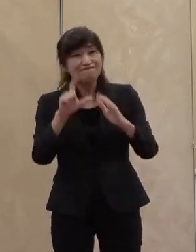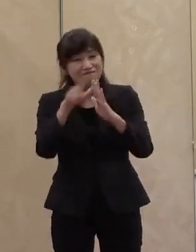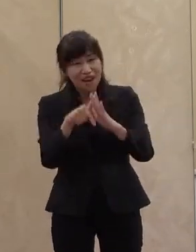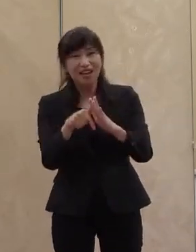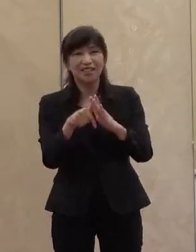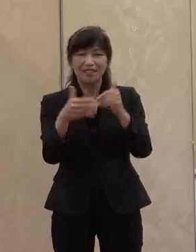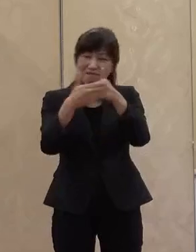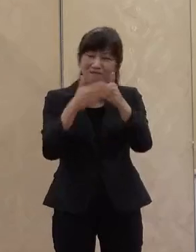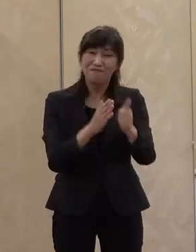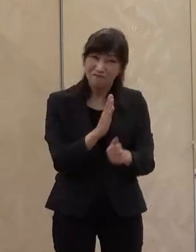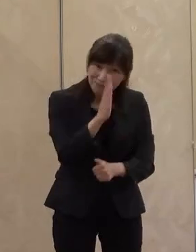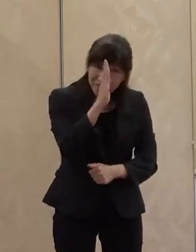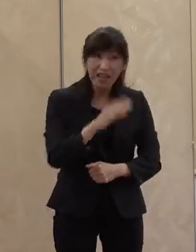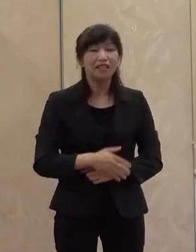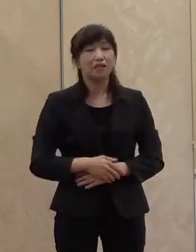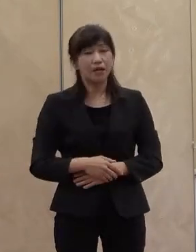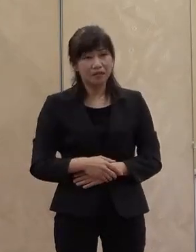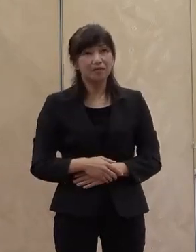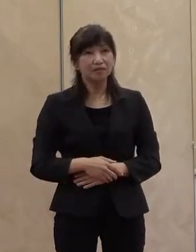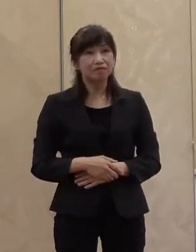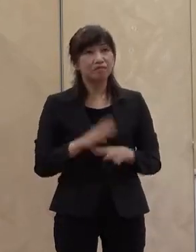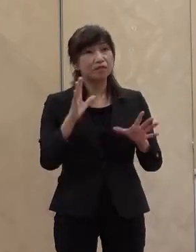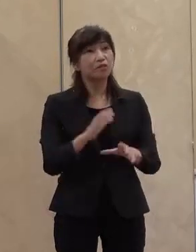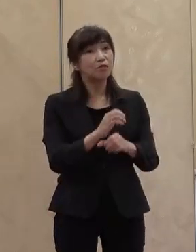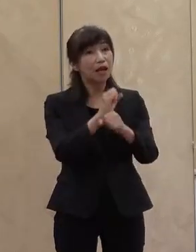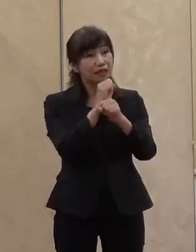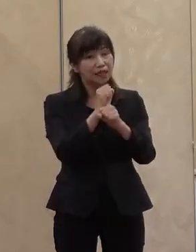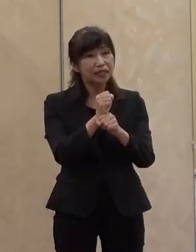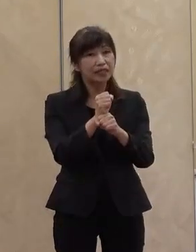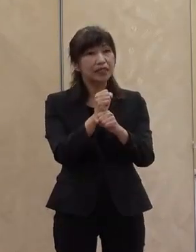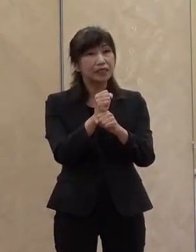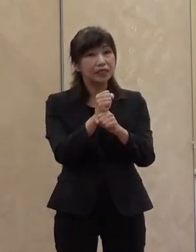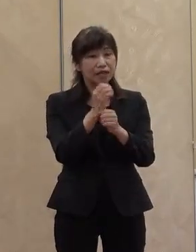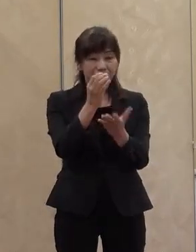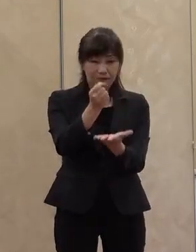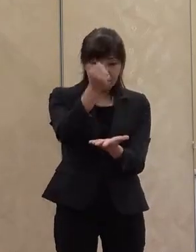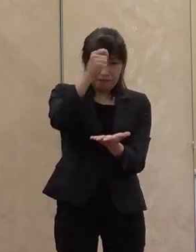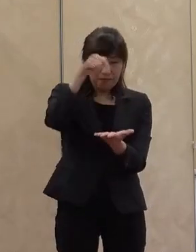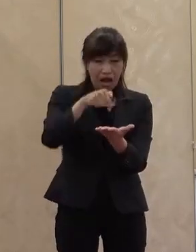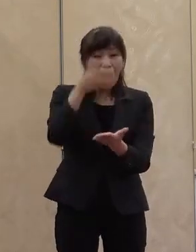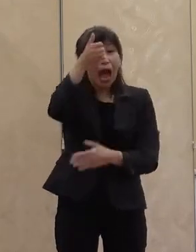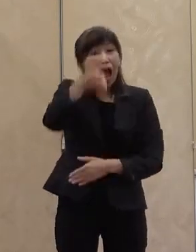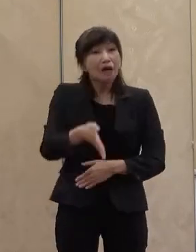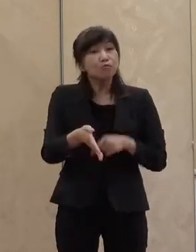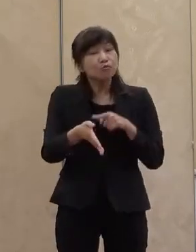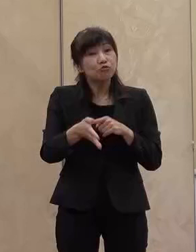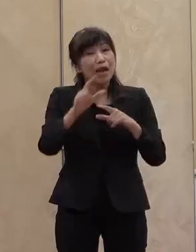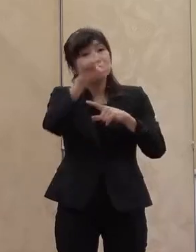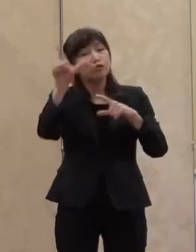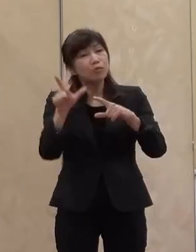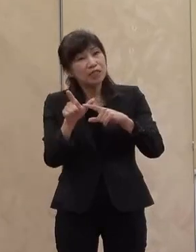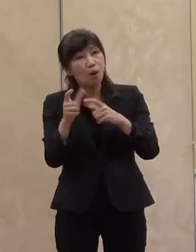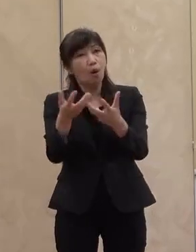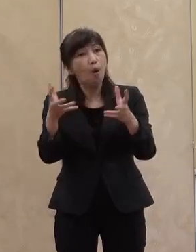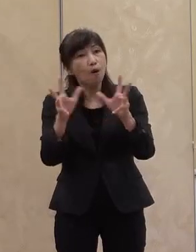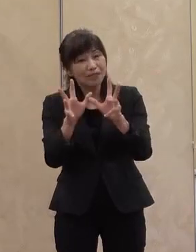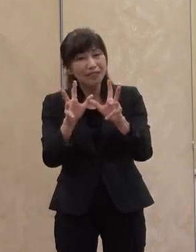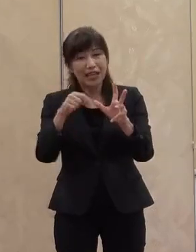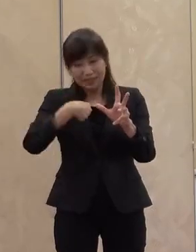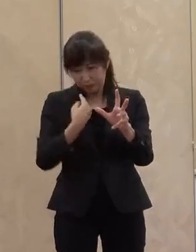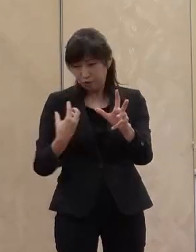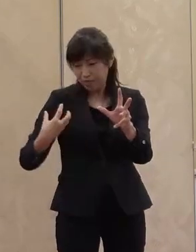と、要はざっくりと半分、NPO 法人の方で半分自分たちで何とか資金を準備す